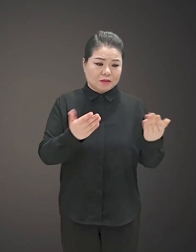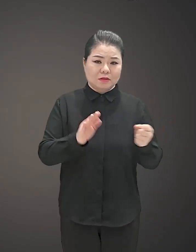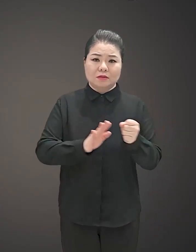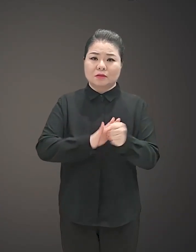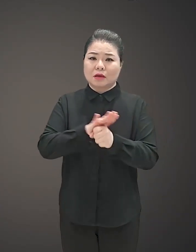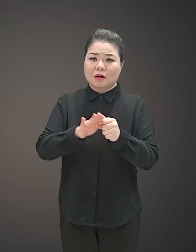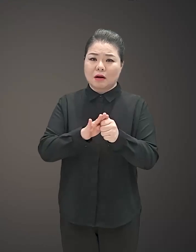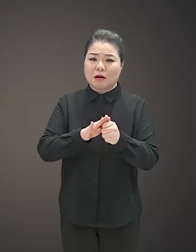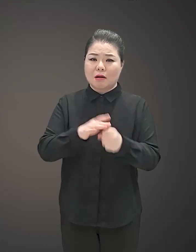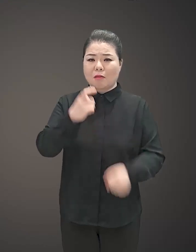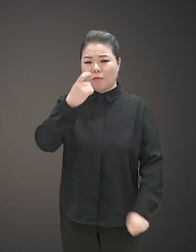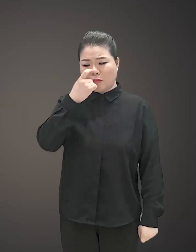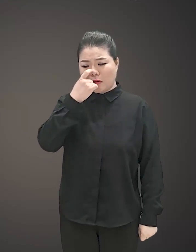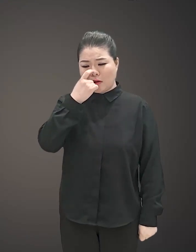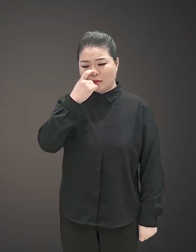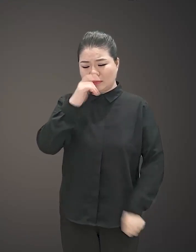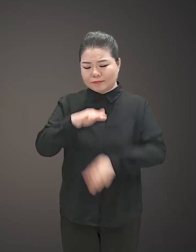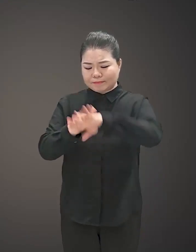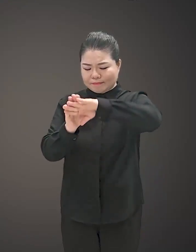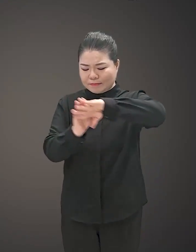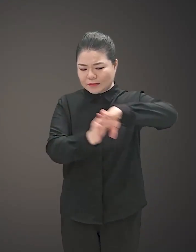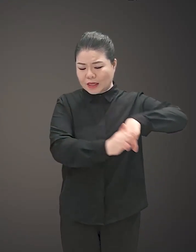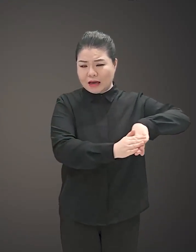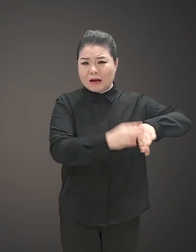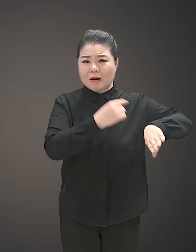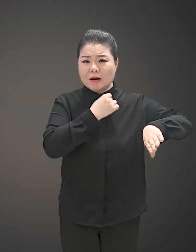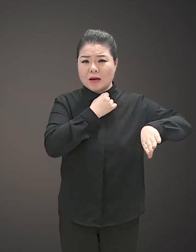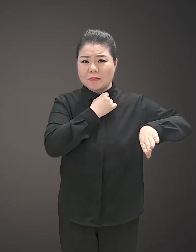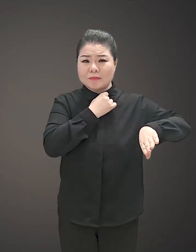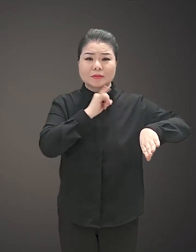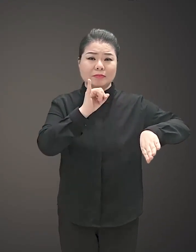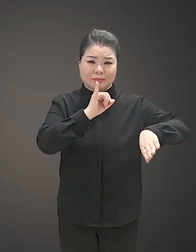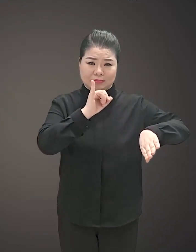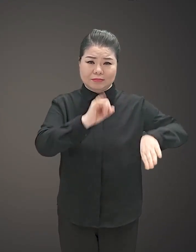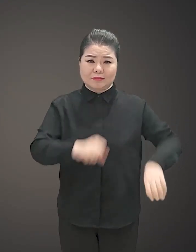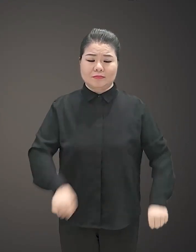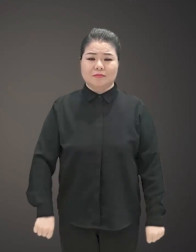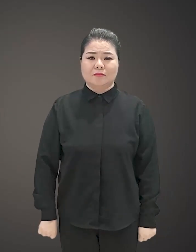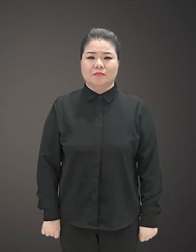일과 사랑, 심지어 자기 자신까지도 외면하고 싶어진 그녀는